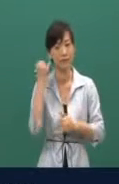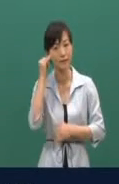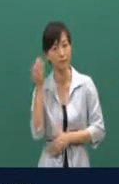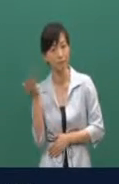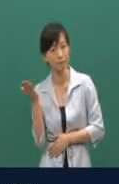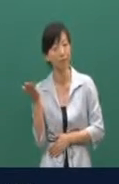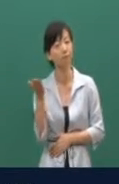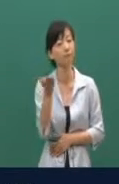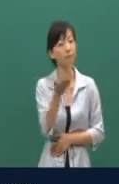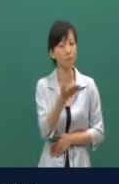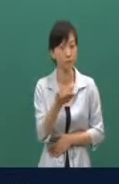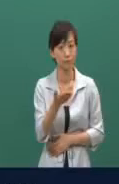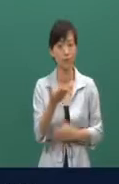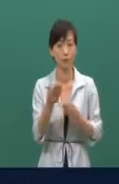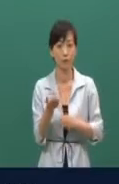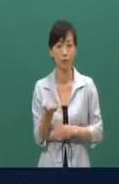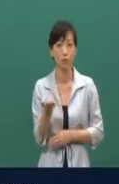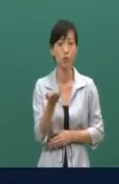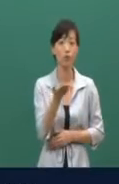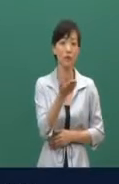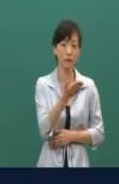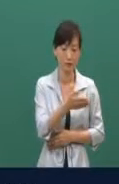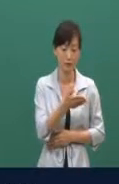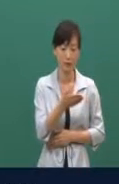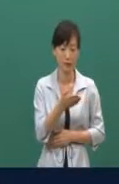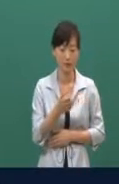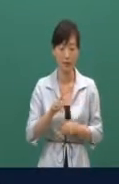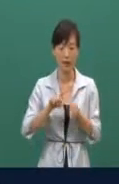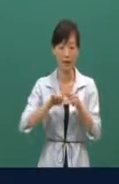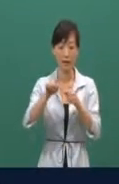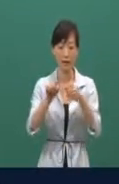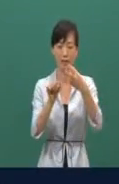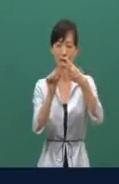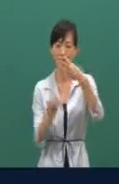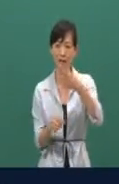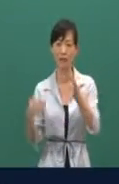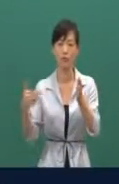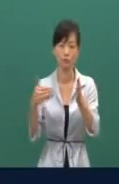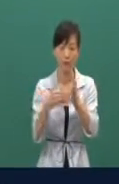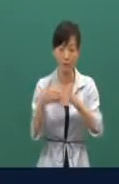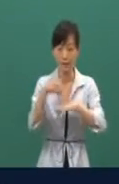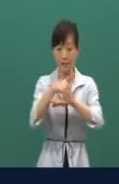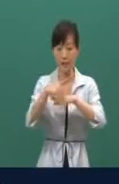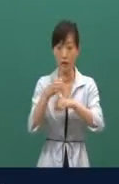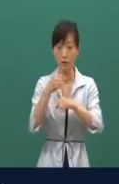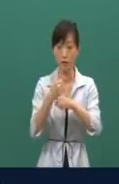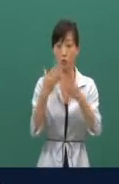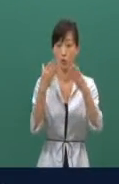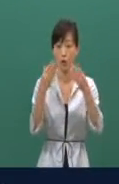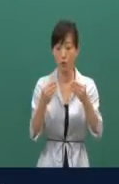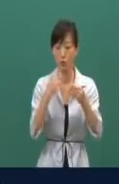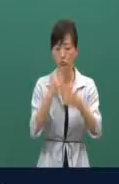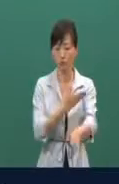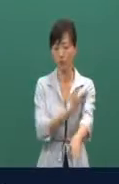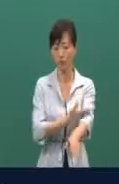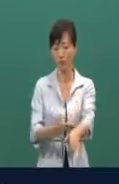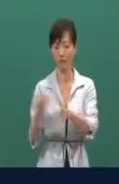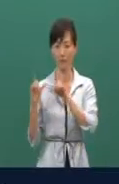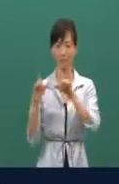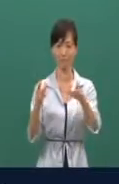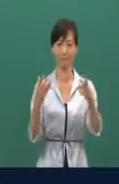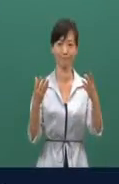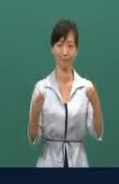県民の意見を聞き、今年度中には計画を作るとするスケジュールを発表し